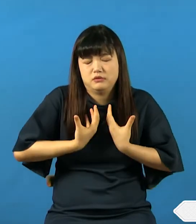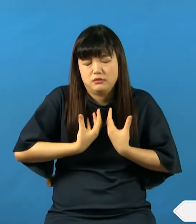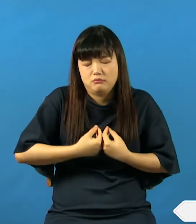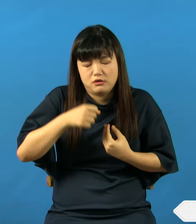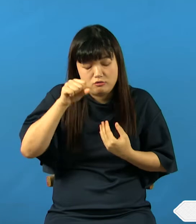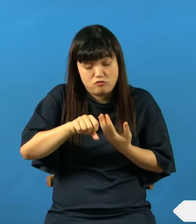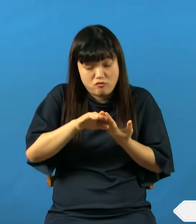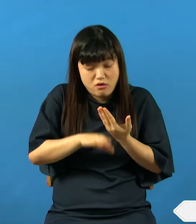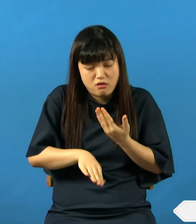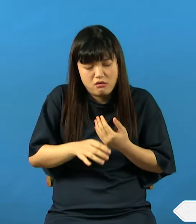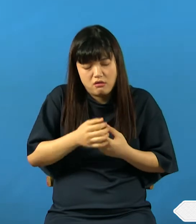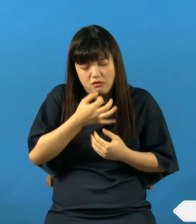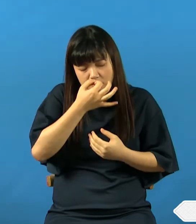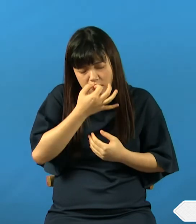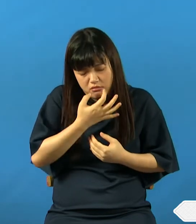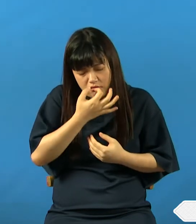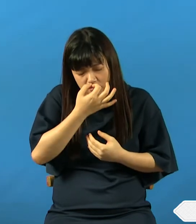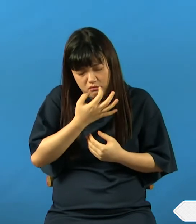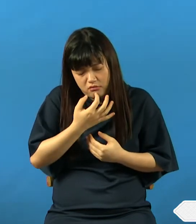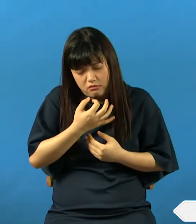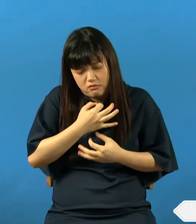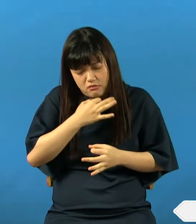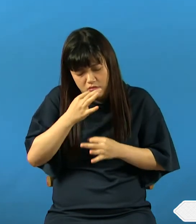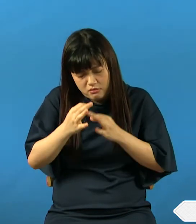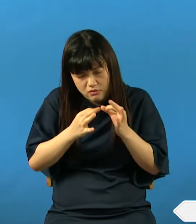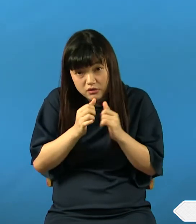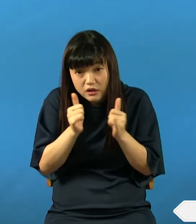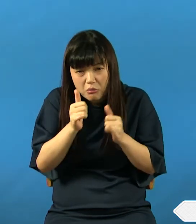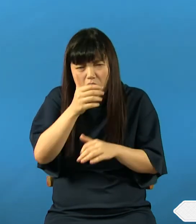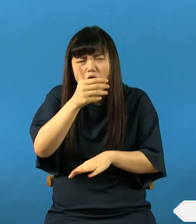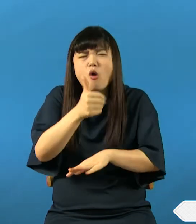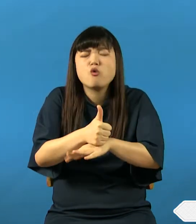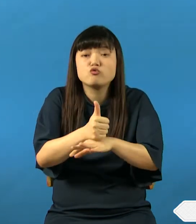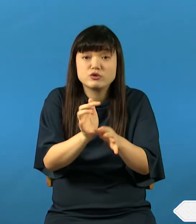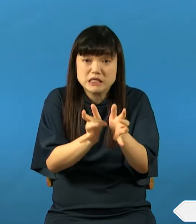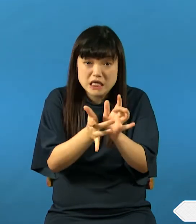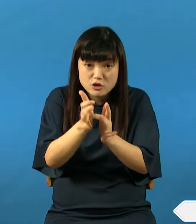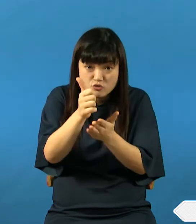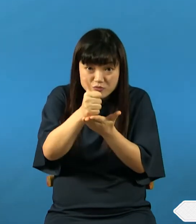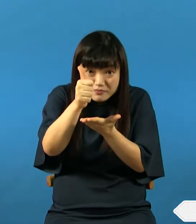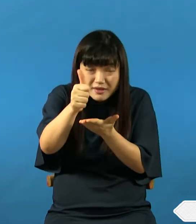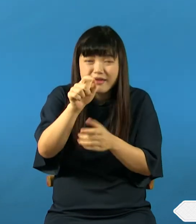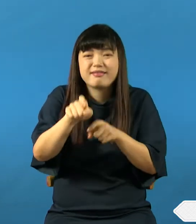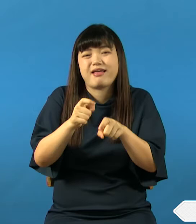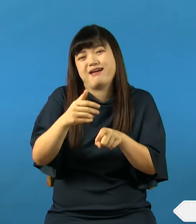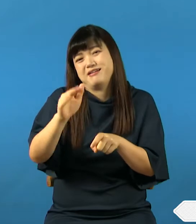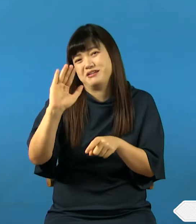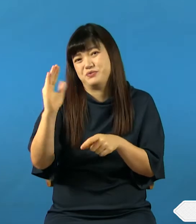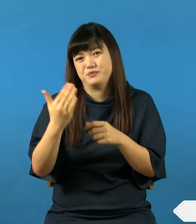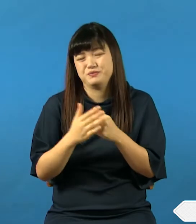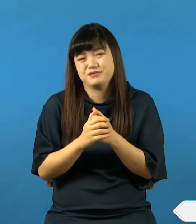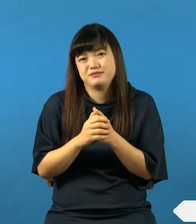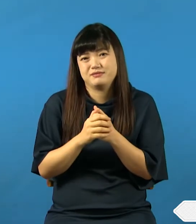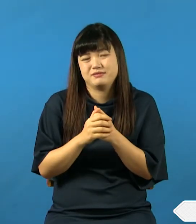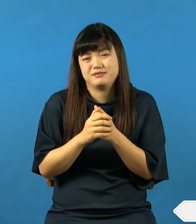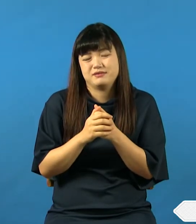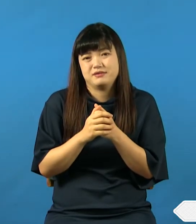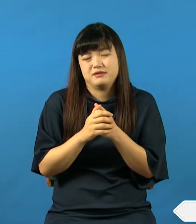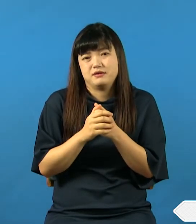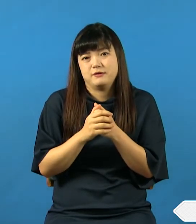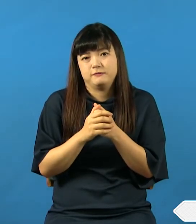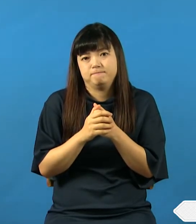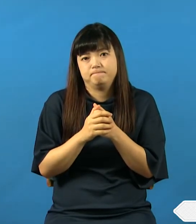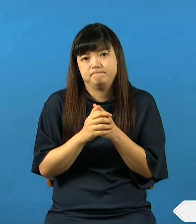그렇게 절망과 저주 아래에서 신음하는 사람은 결국은 예수님께로 나아가게 된다는